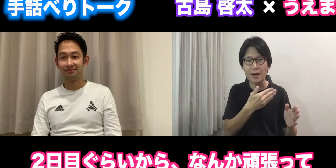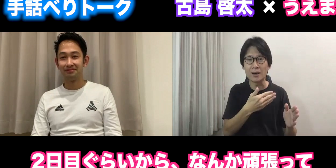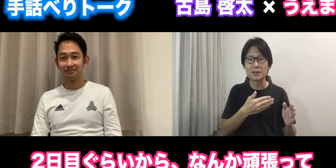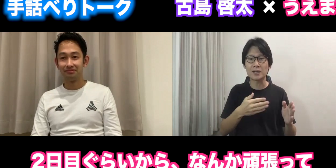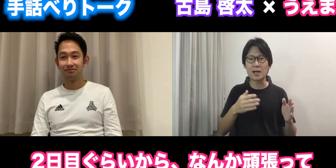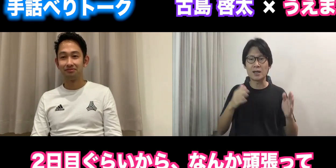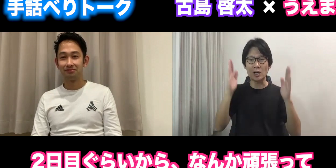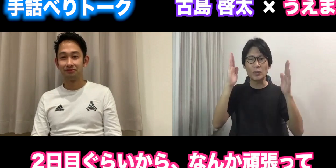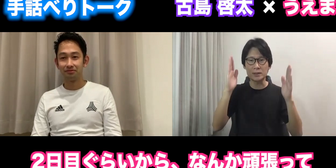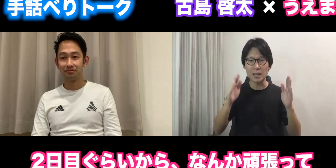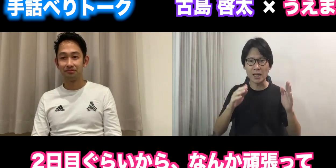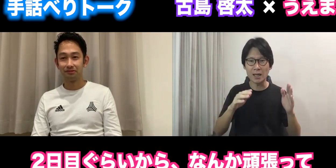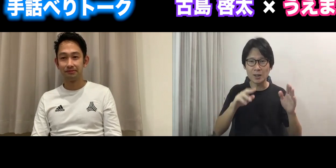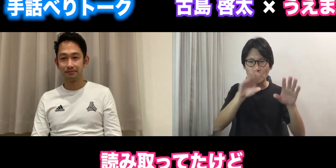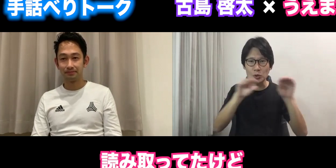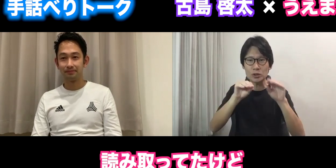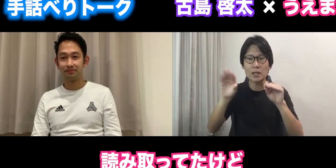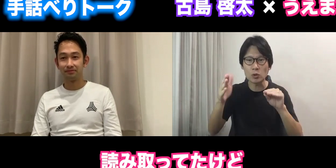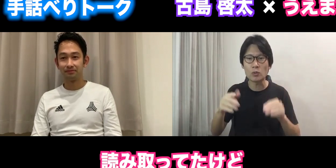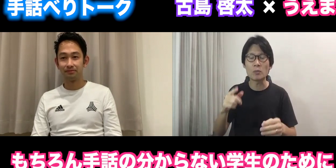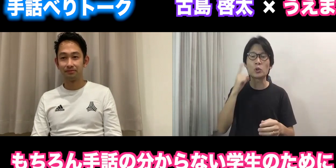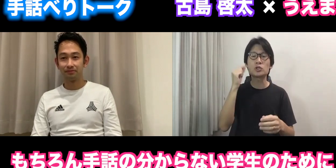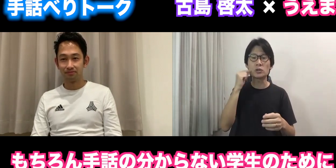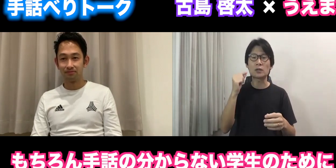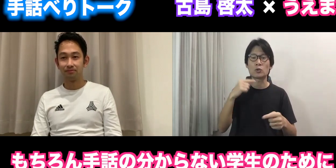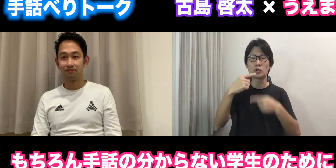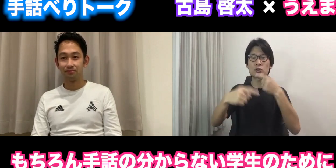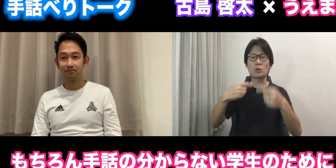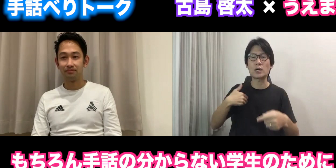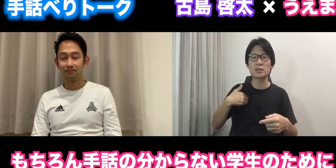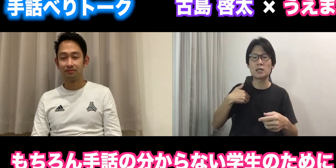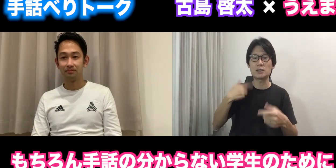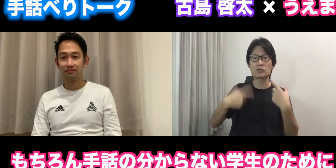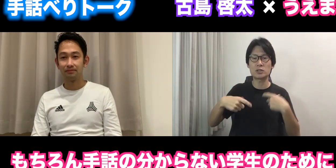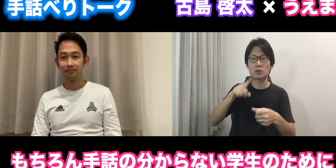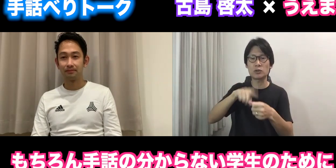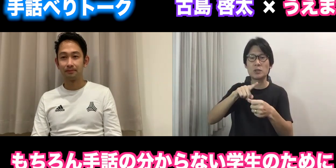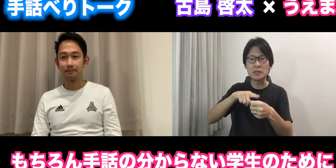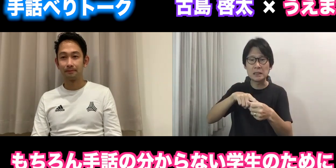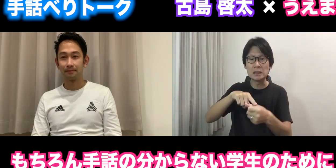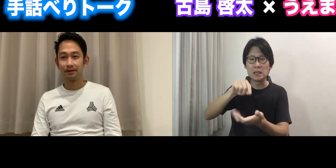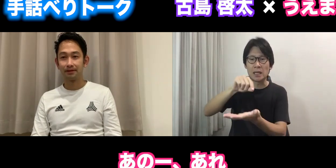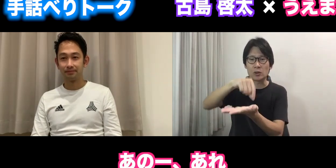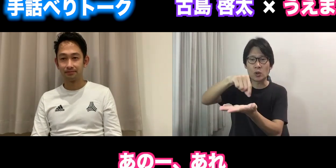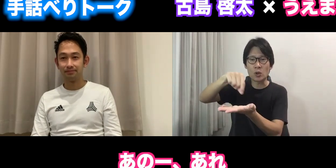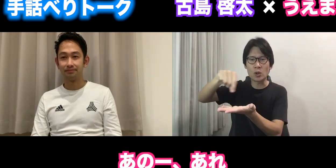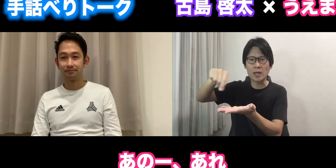ひぁっアティドまあまあしかないちゃみーあのあれ